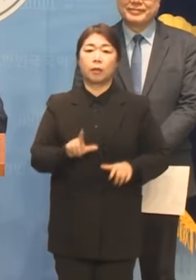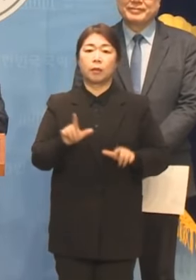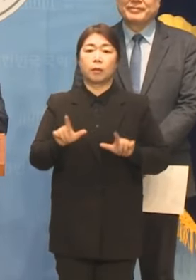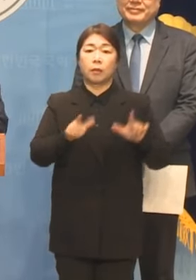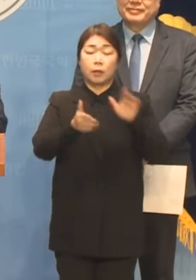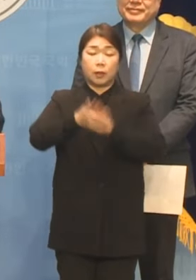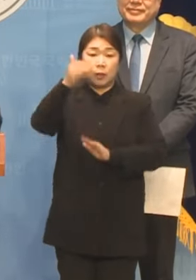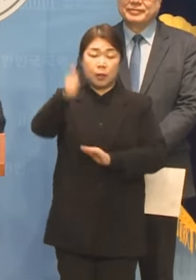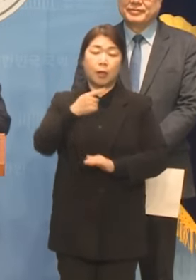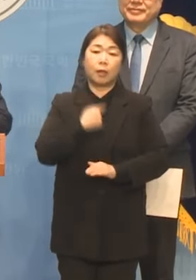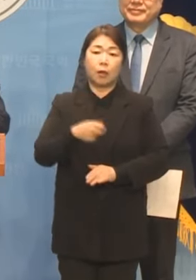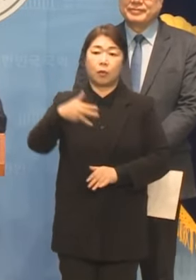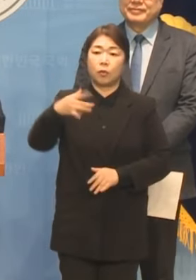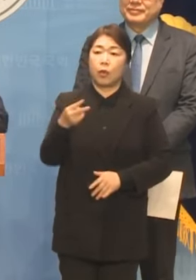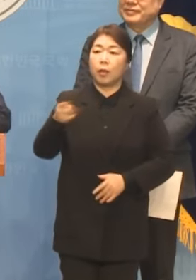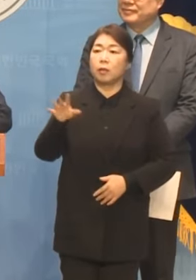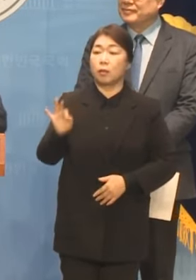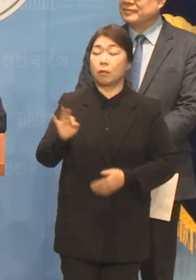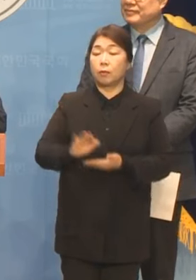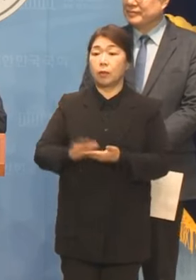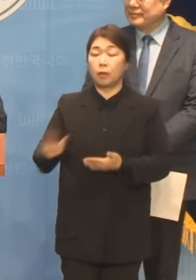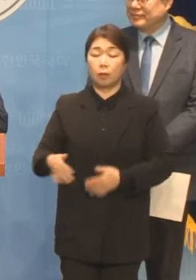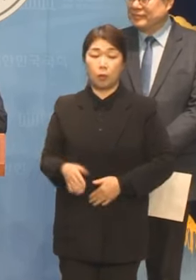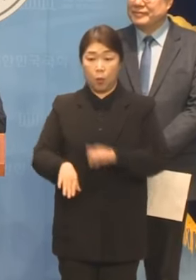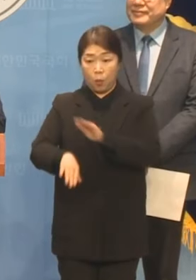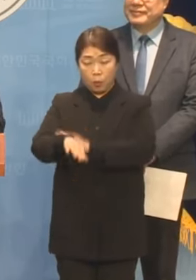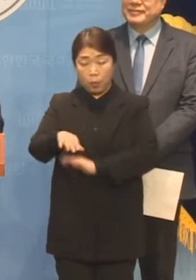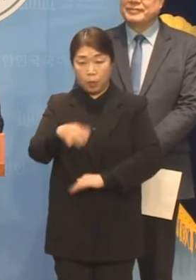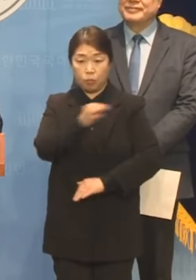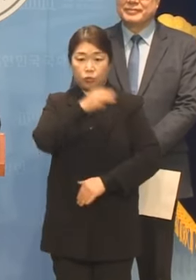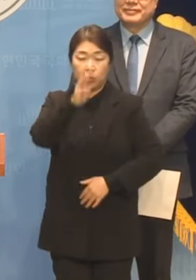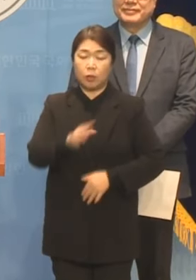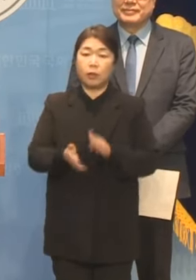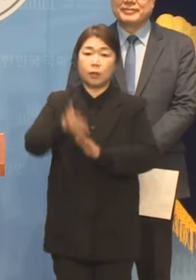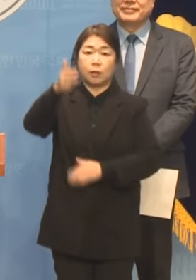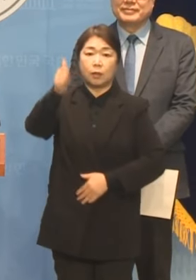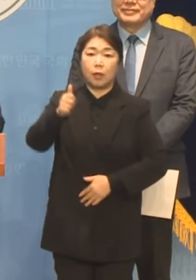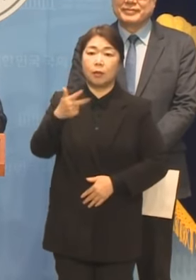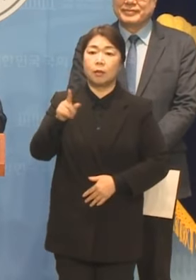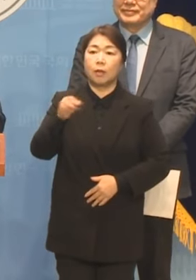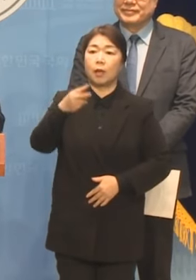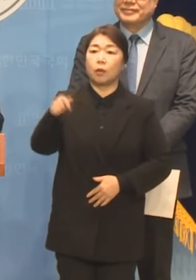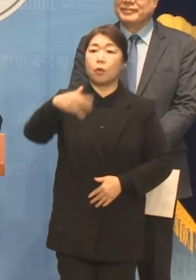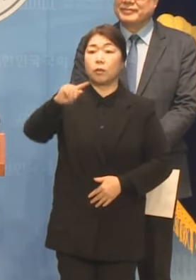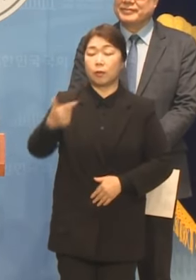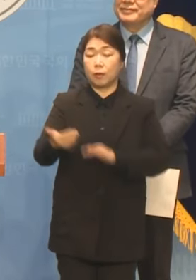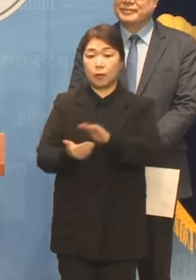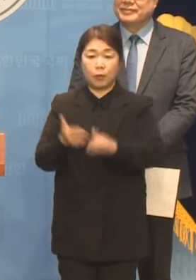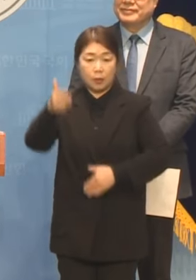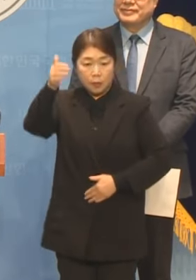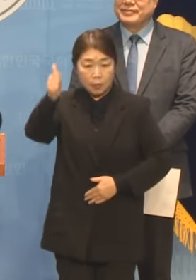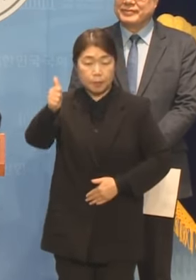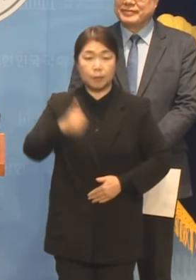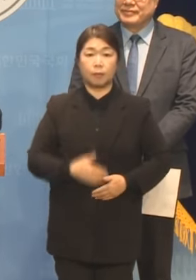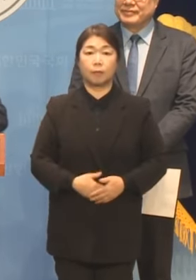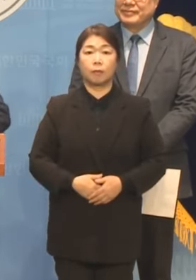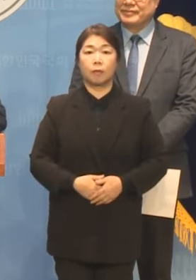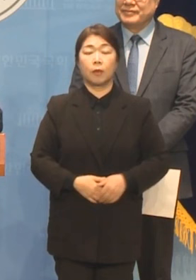있니다 그리고 오른편에는 부천 시장을 여한 어 장덕천 전 시장님이